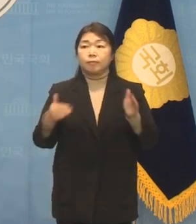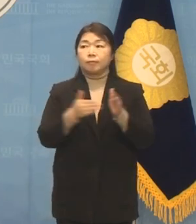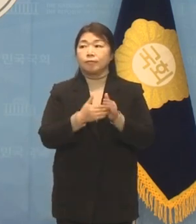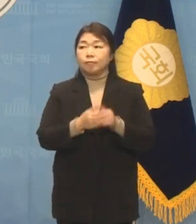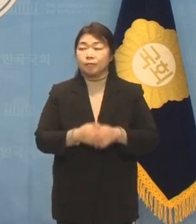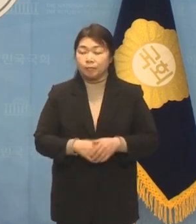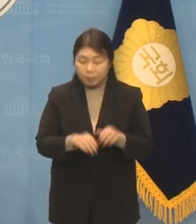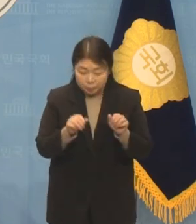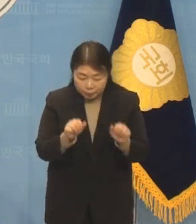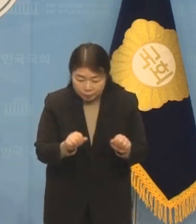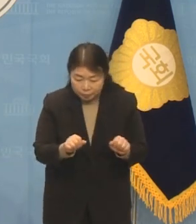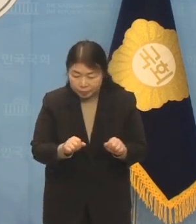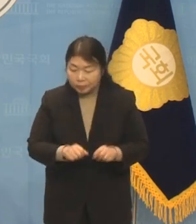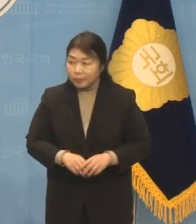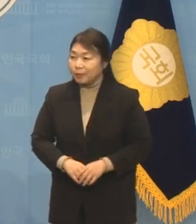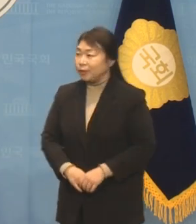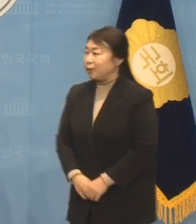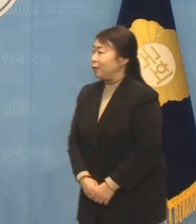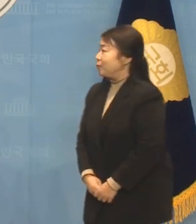이상입니다.